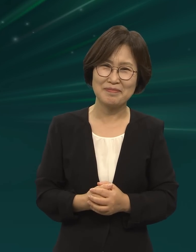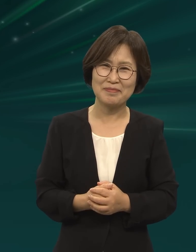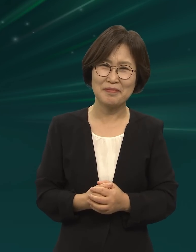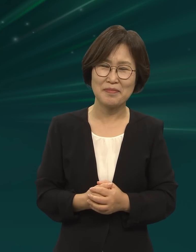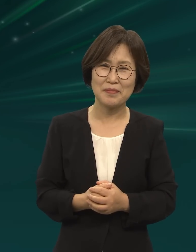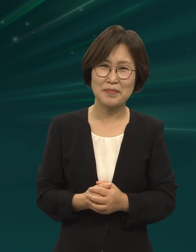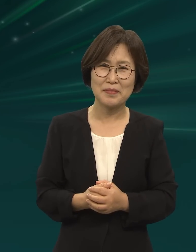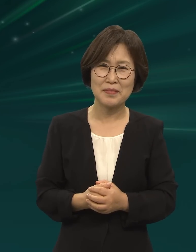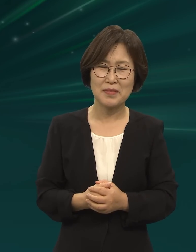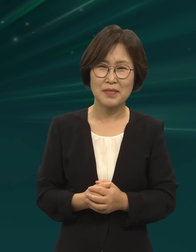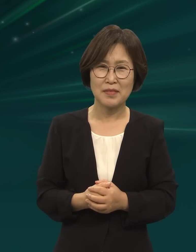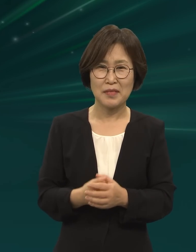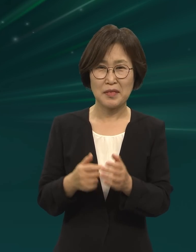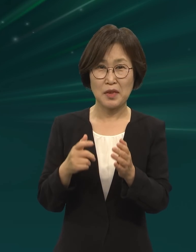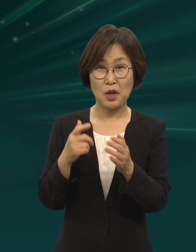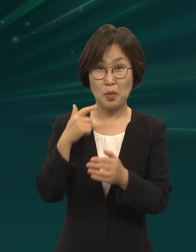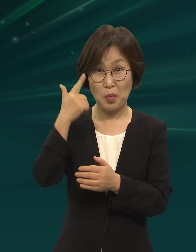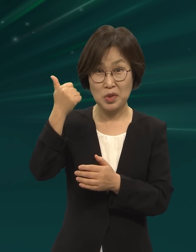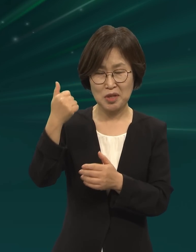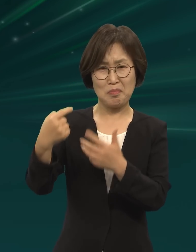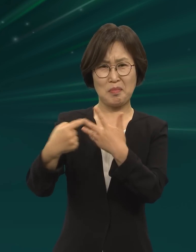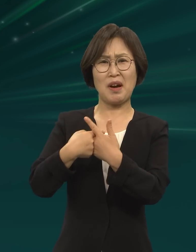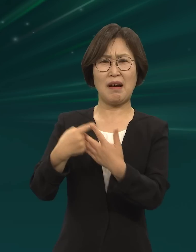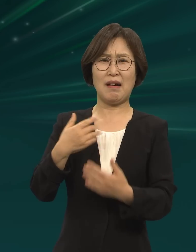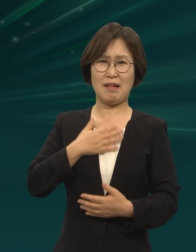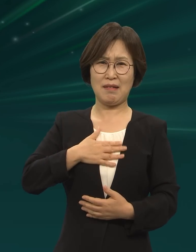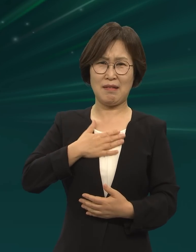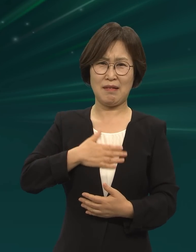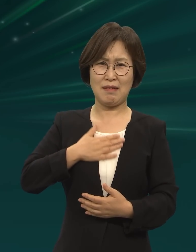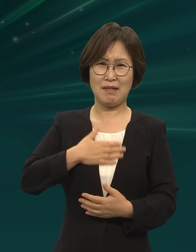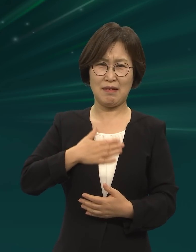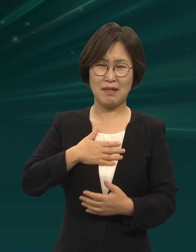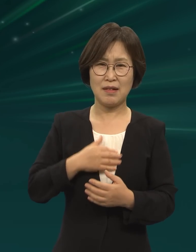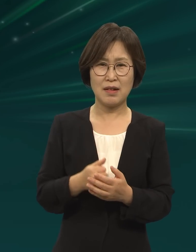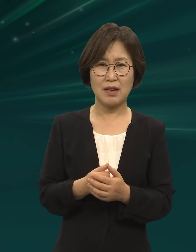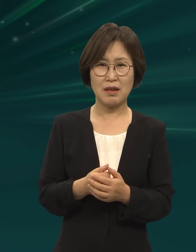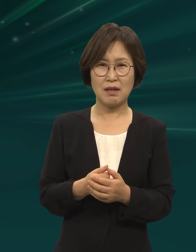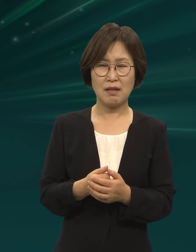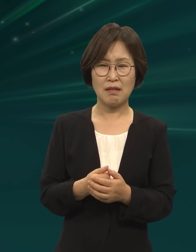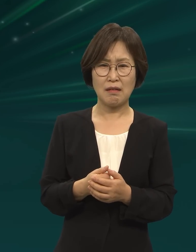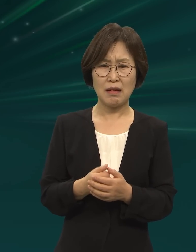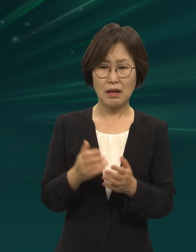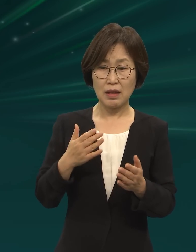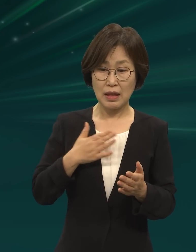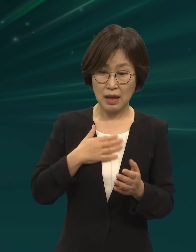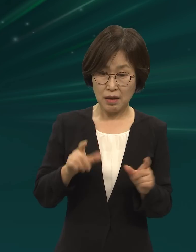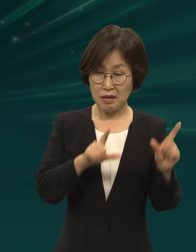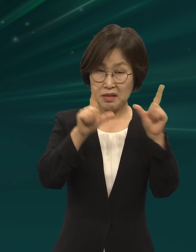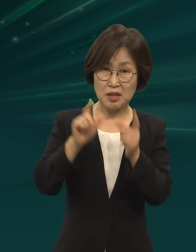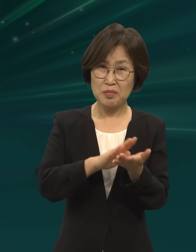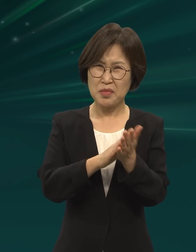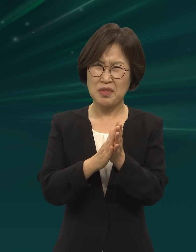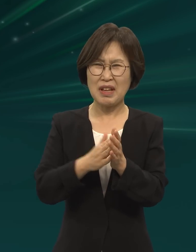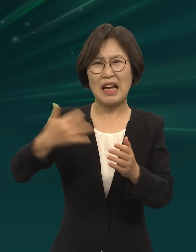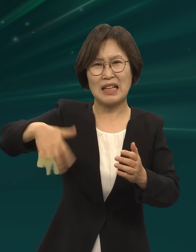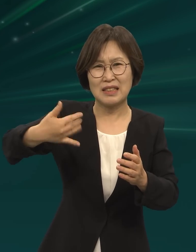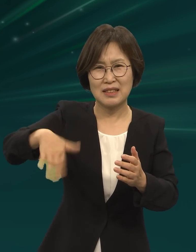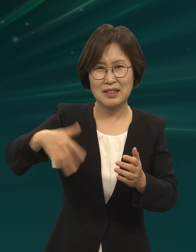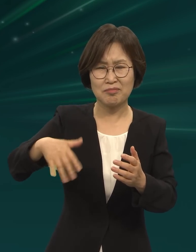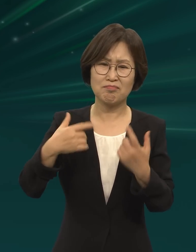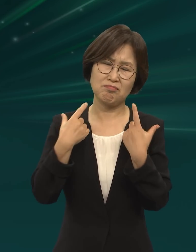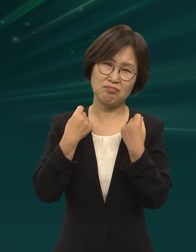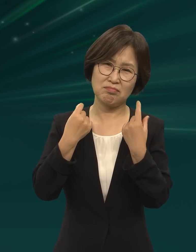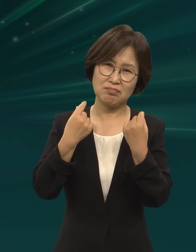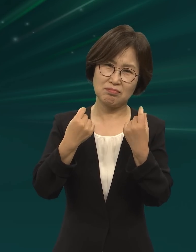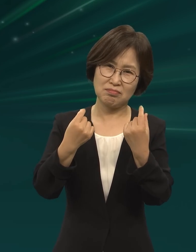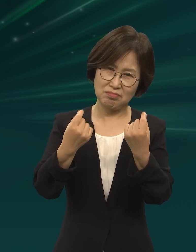그런 모습으로 교회 가는데 말씀이 좋아했지만은 제 삶이 변화되지 않았습니다. 여전히 똑같은